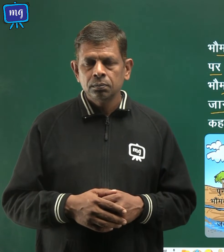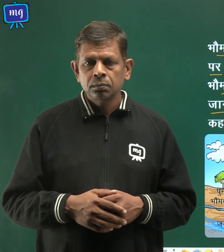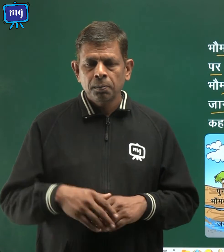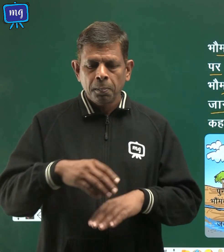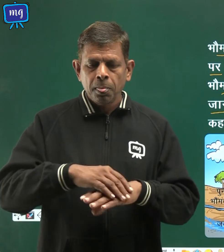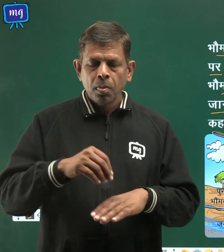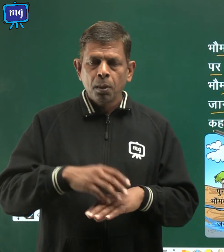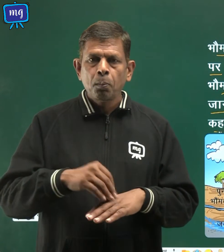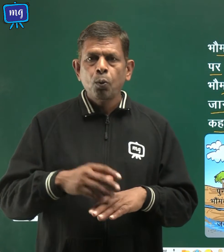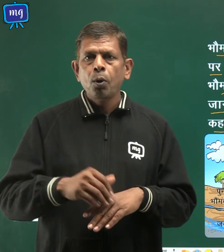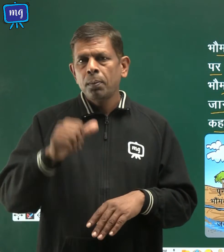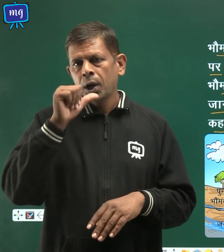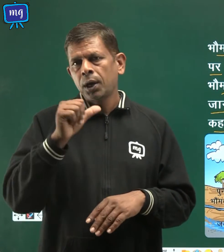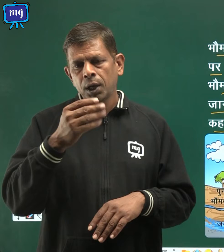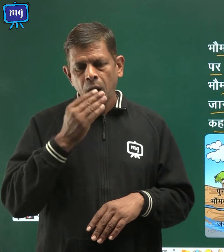भौमजल कहलाता है।